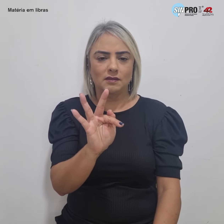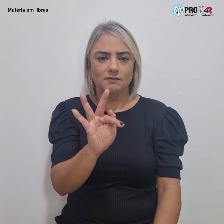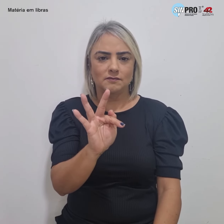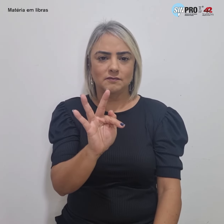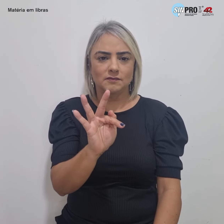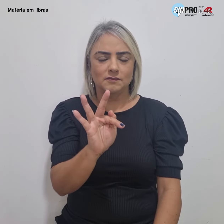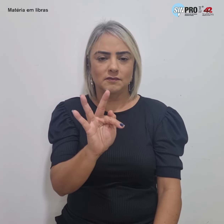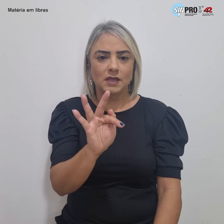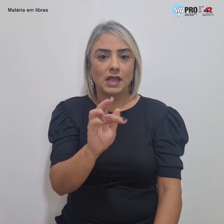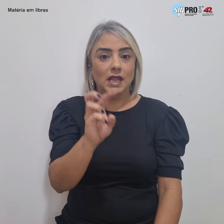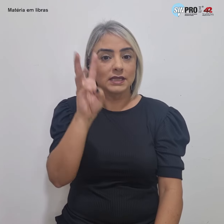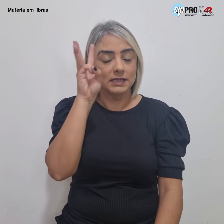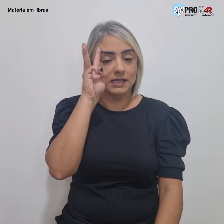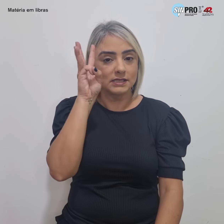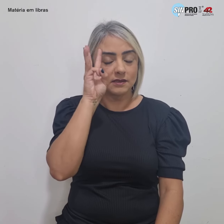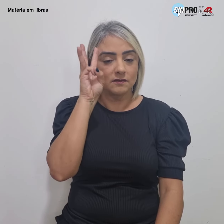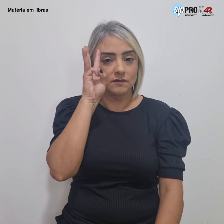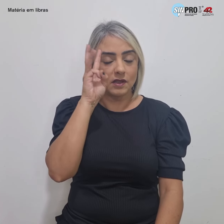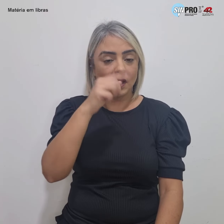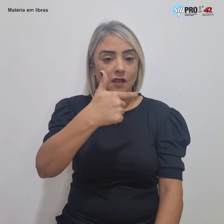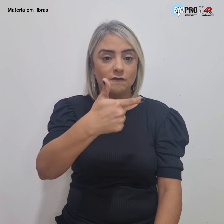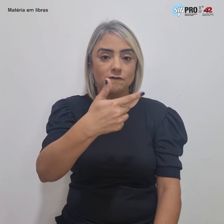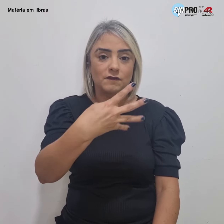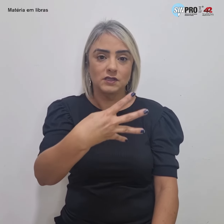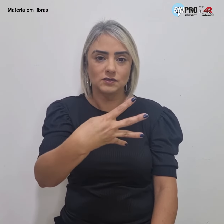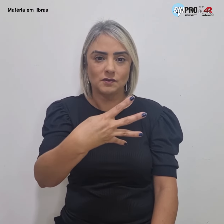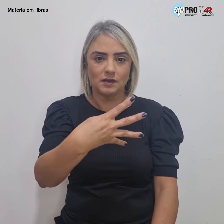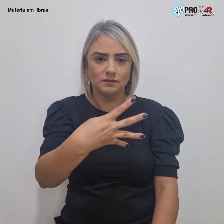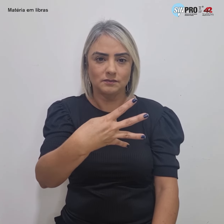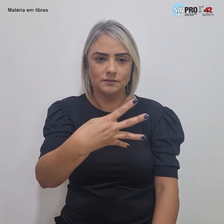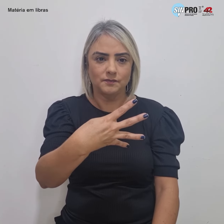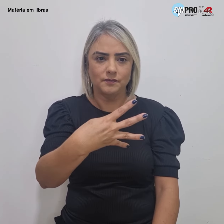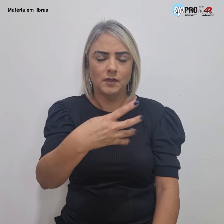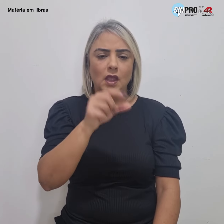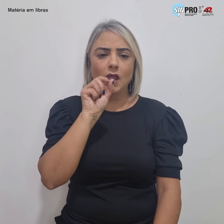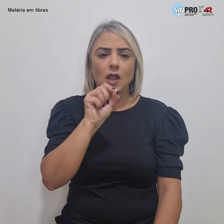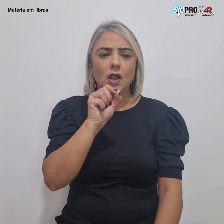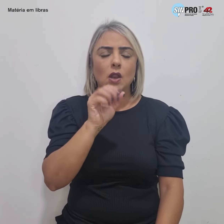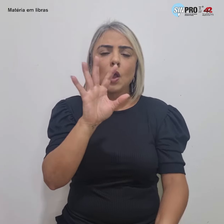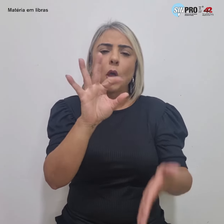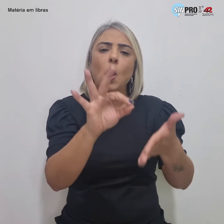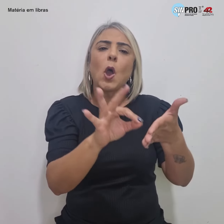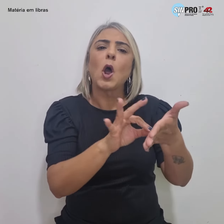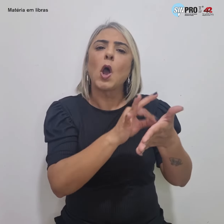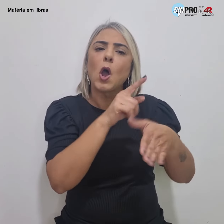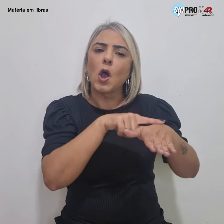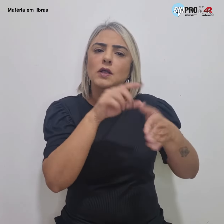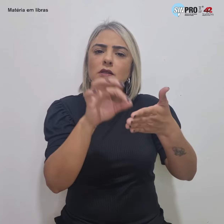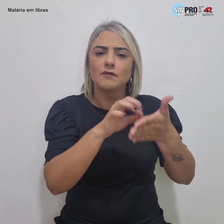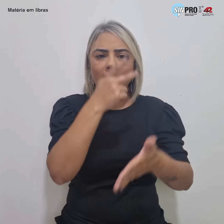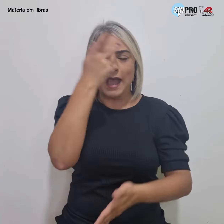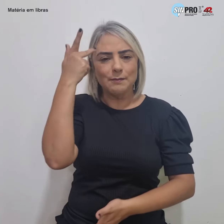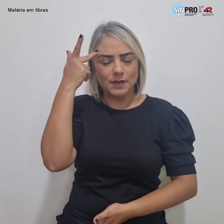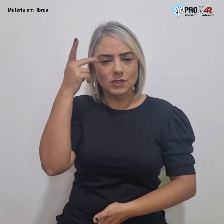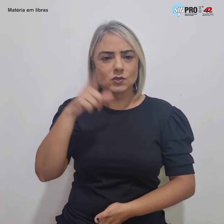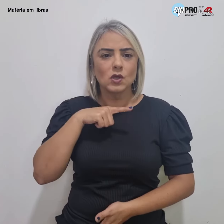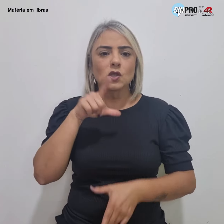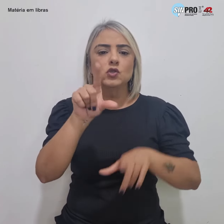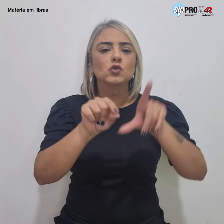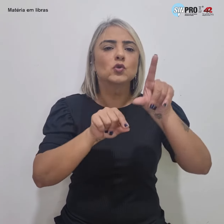DF desta terça-feira 24 no momento da inscrição o candidato deverá optar pela